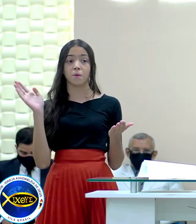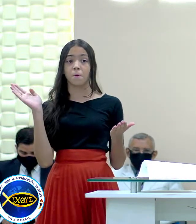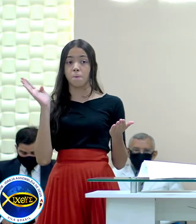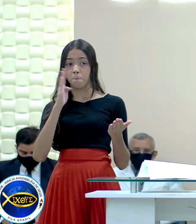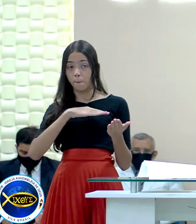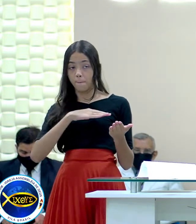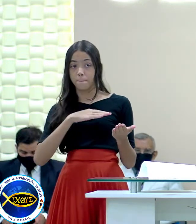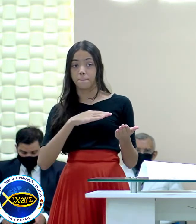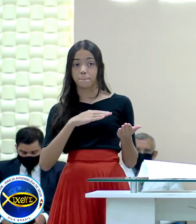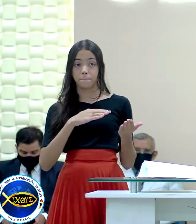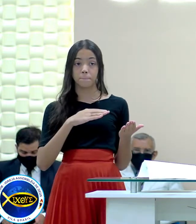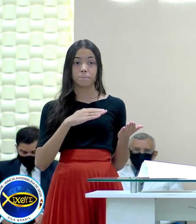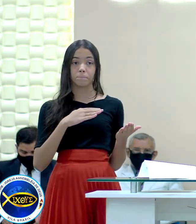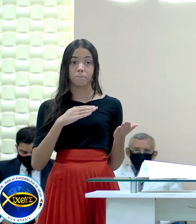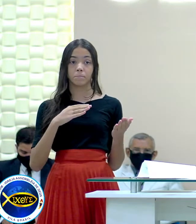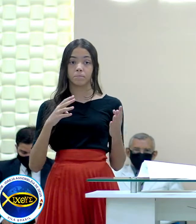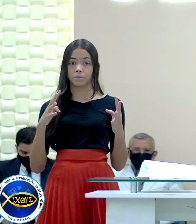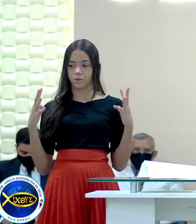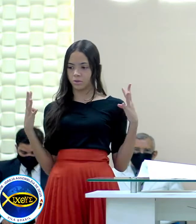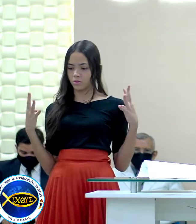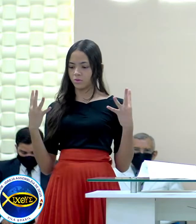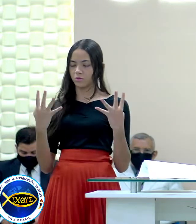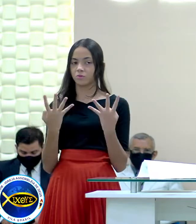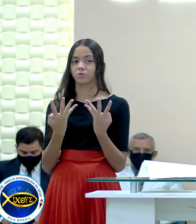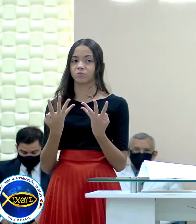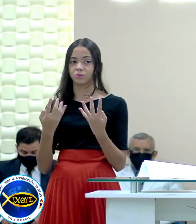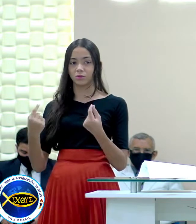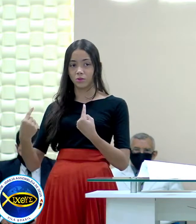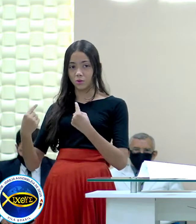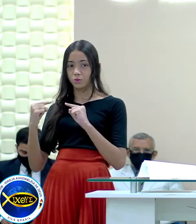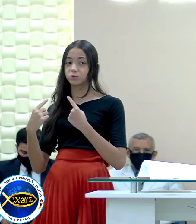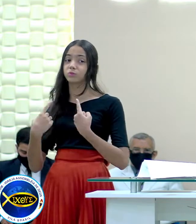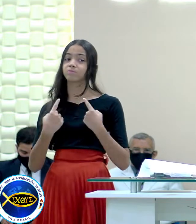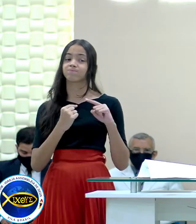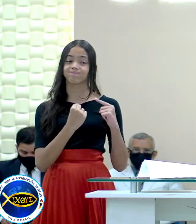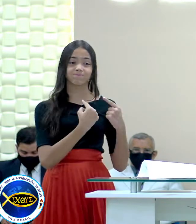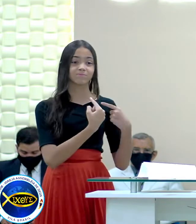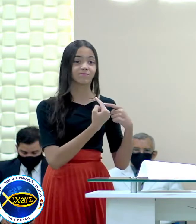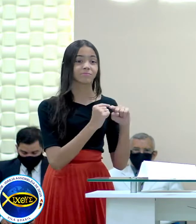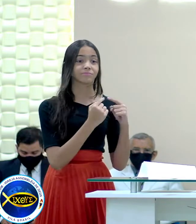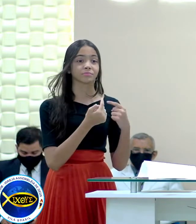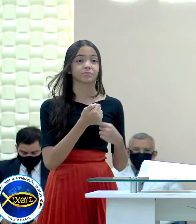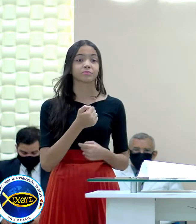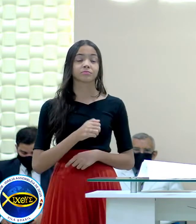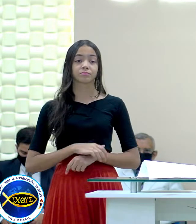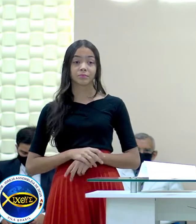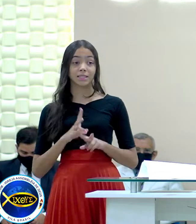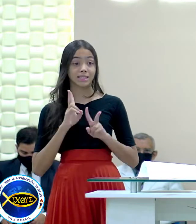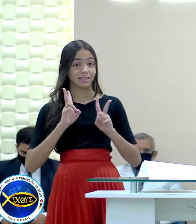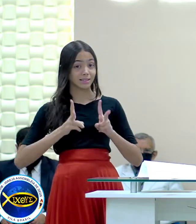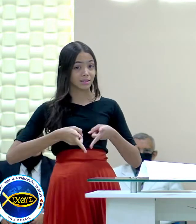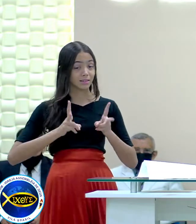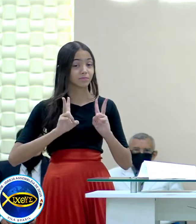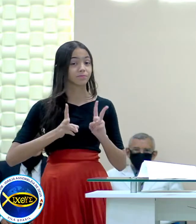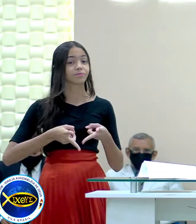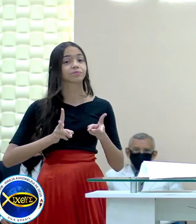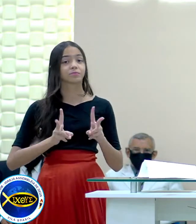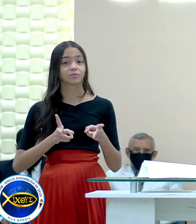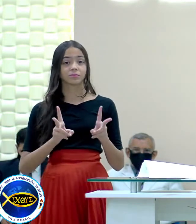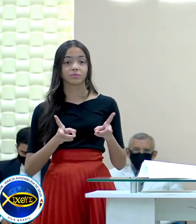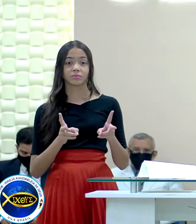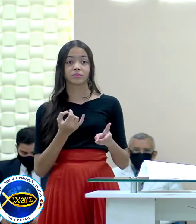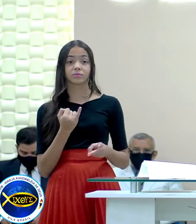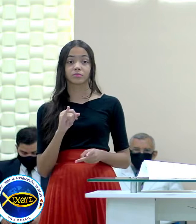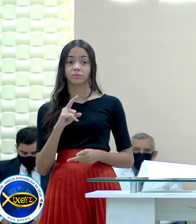onde somos cercados e tentados 24 horas por dia. E se nós pudéssemos dar